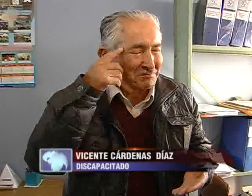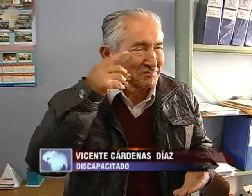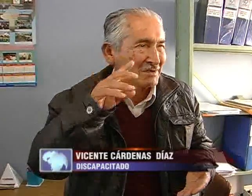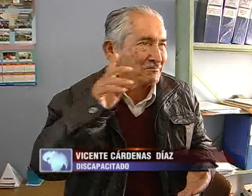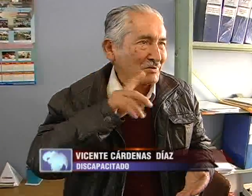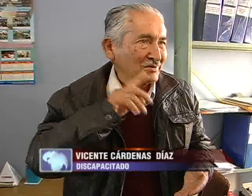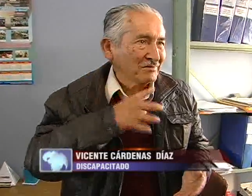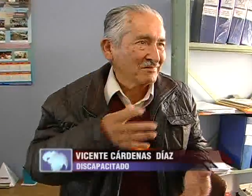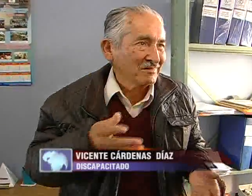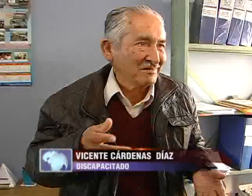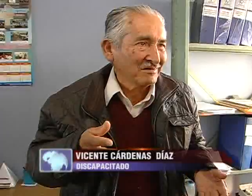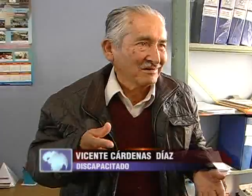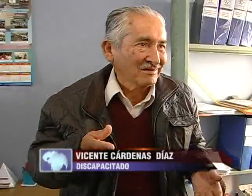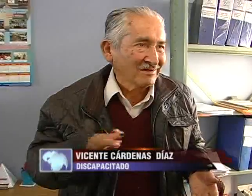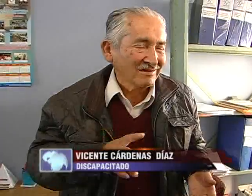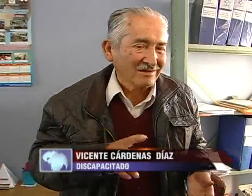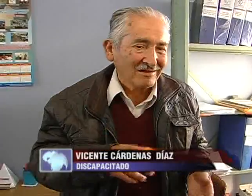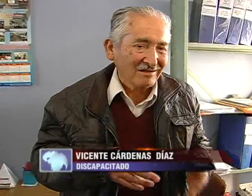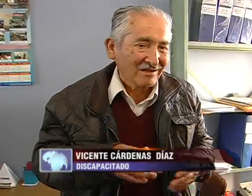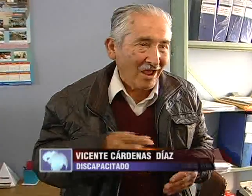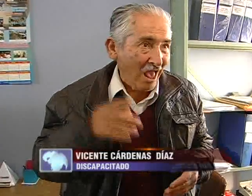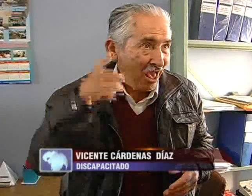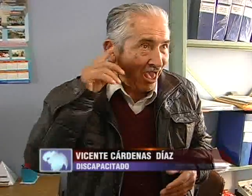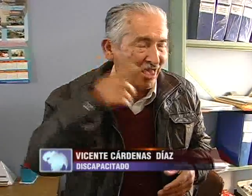me han mentido, ¿no? me siento engañado.